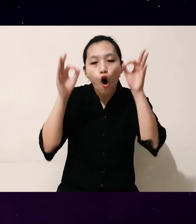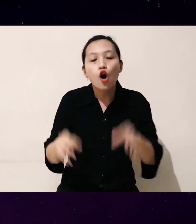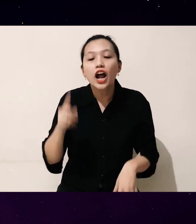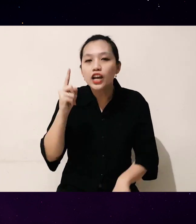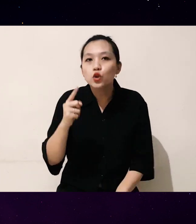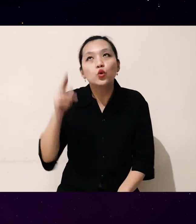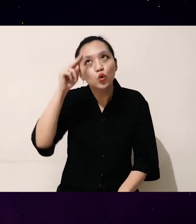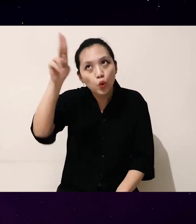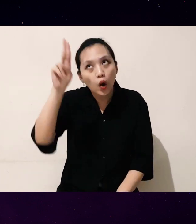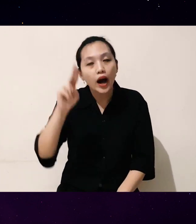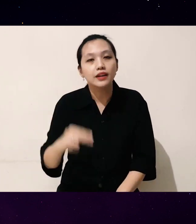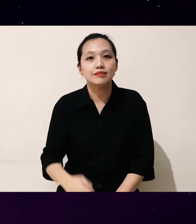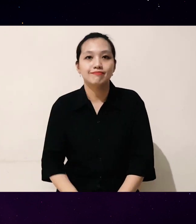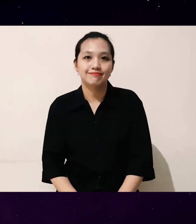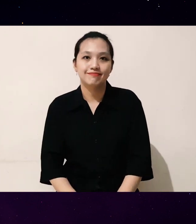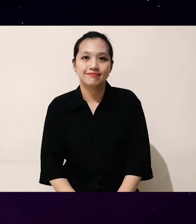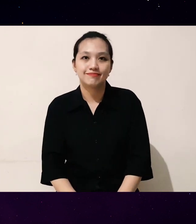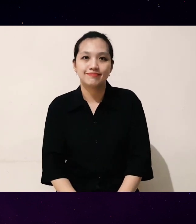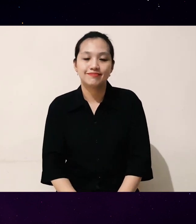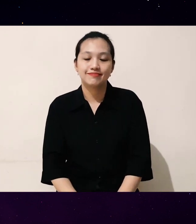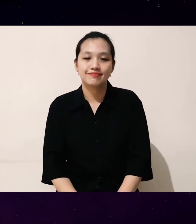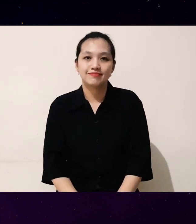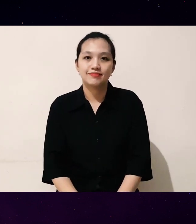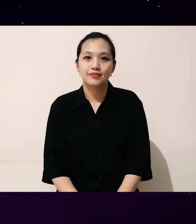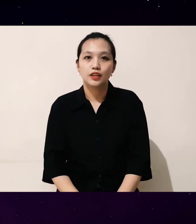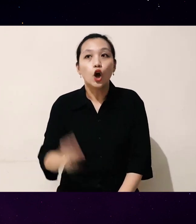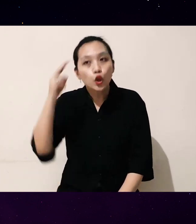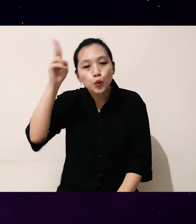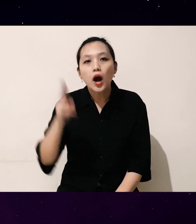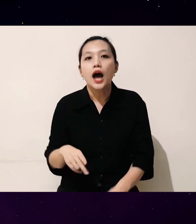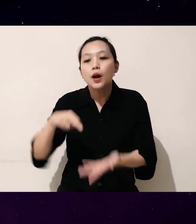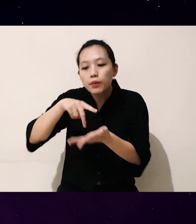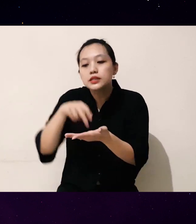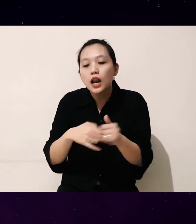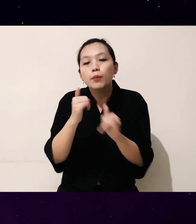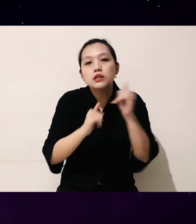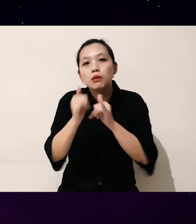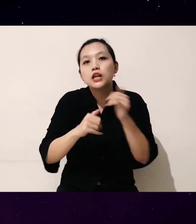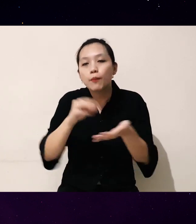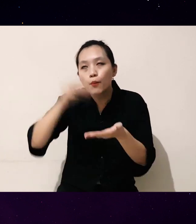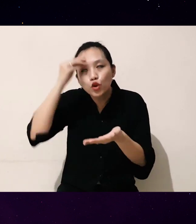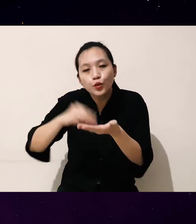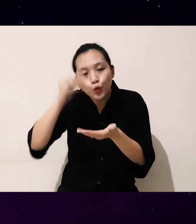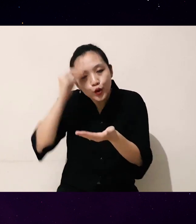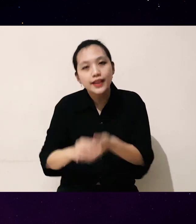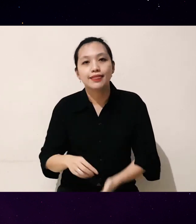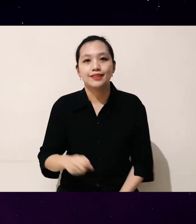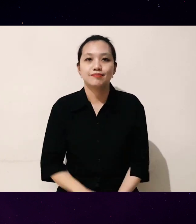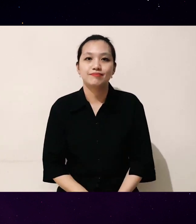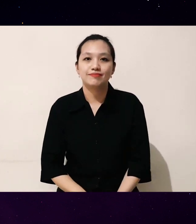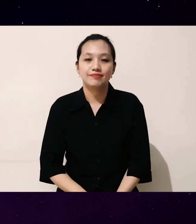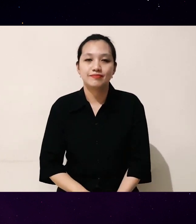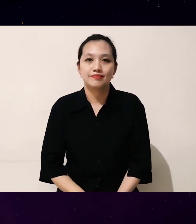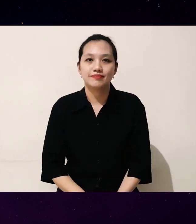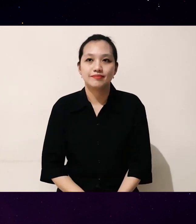bangkit dan dalam tubuh kebangkitan Dia berjalan bersama dengan kedua murid yang berjalan dari Yerusalem dan mereka menuju ke